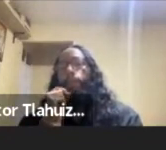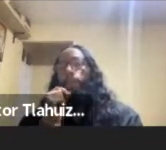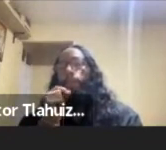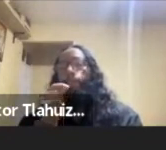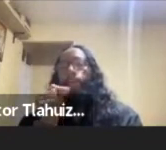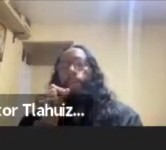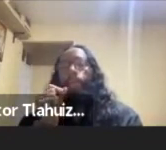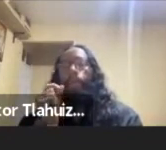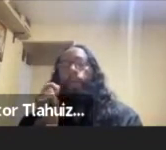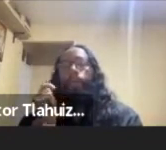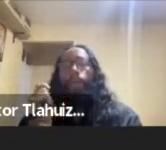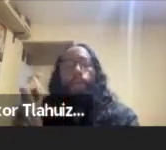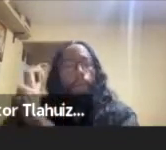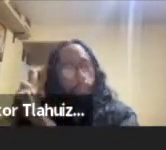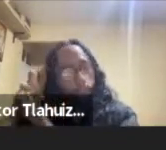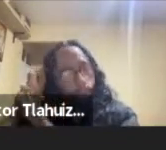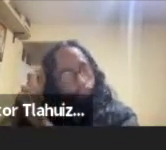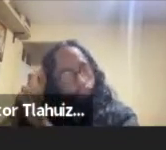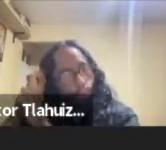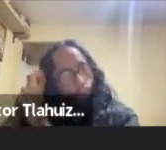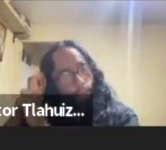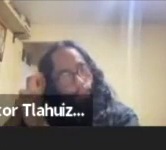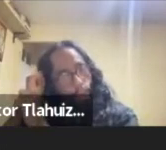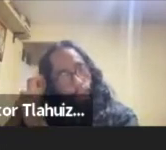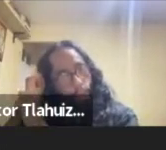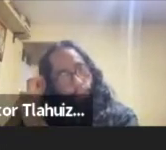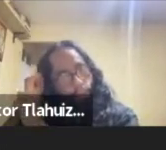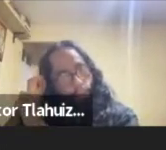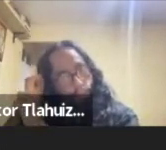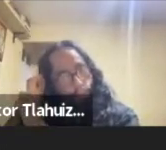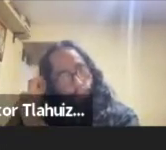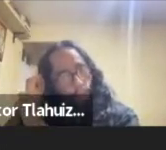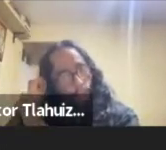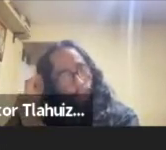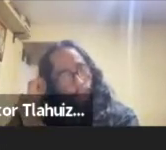Por ejemplo, no sé si sepan quién es Nail DiMarco, es un modelo,